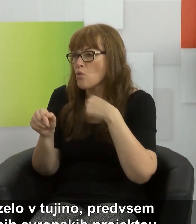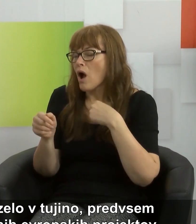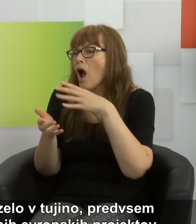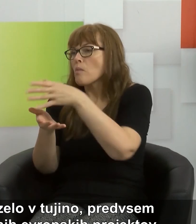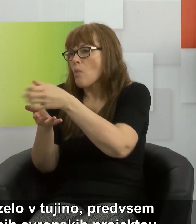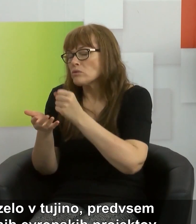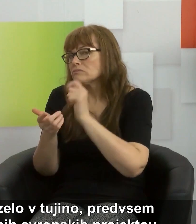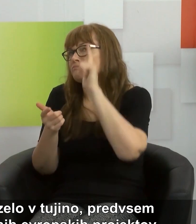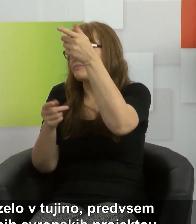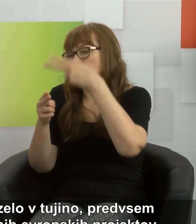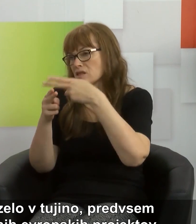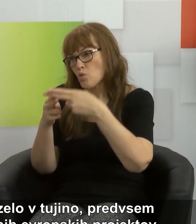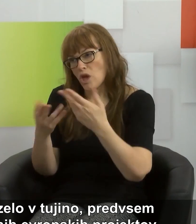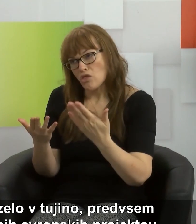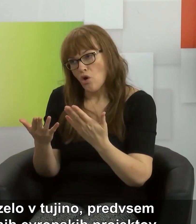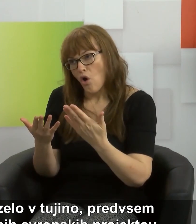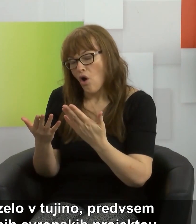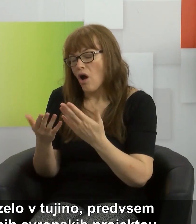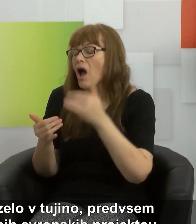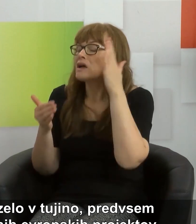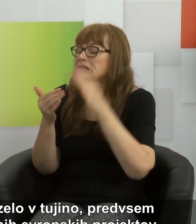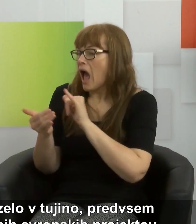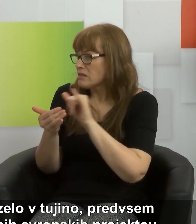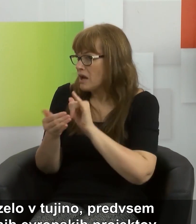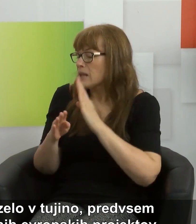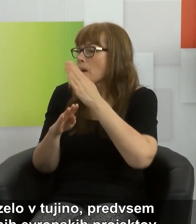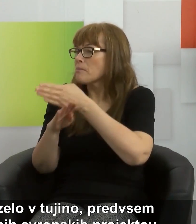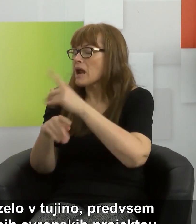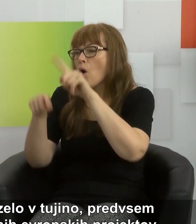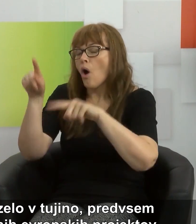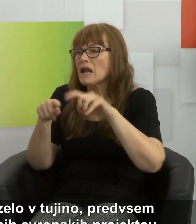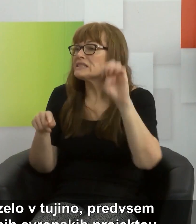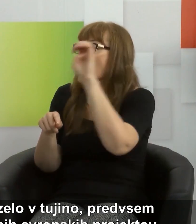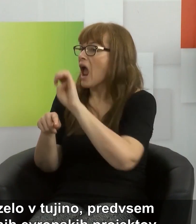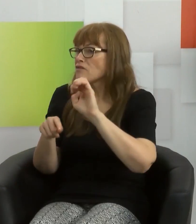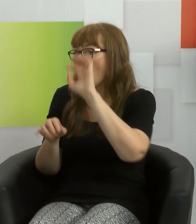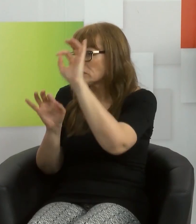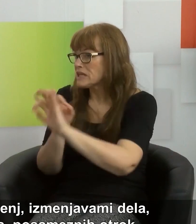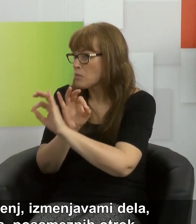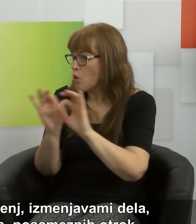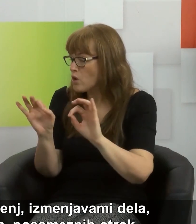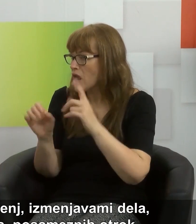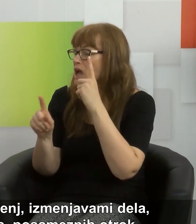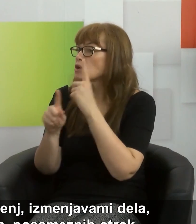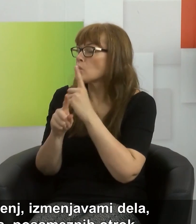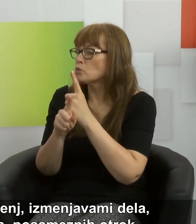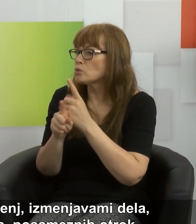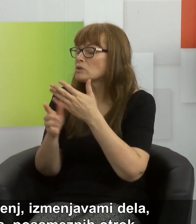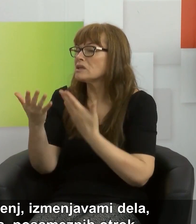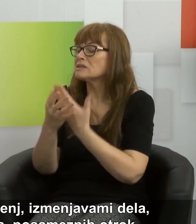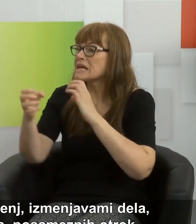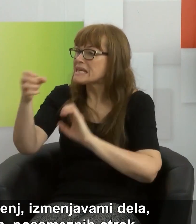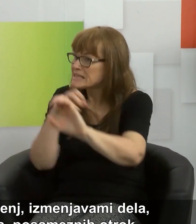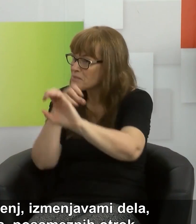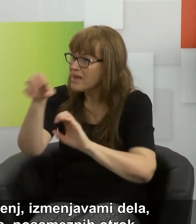zelo v tujino, predvsem pa zadnja leta preko različnih evropskih projektov, tudi z